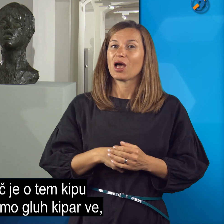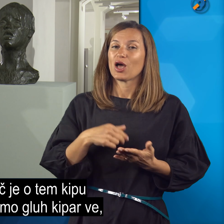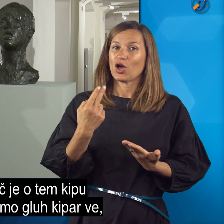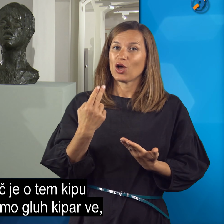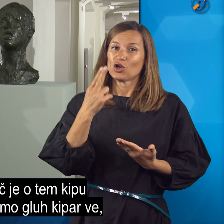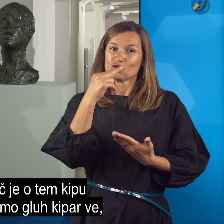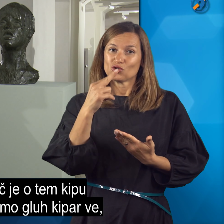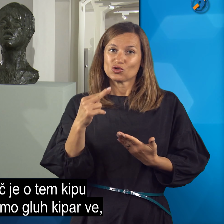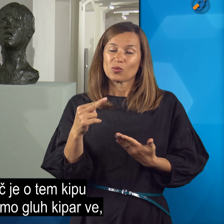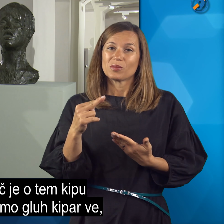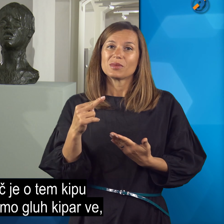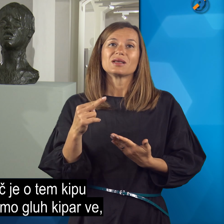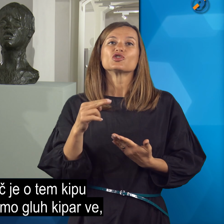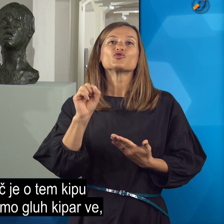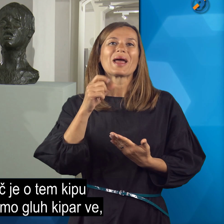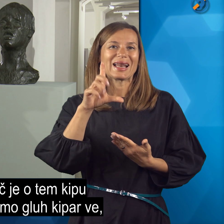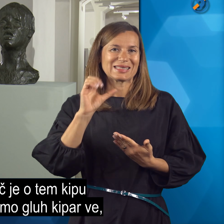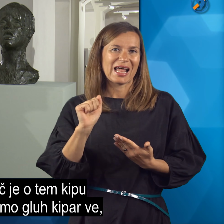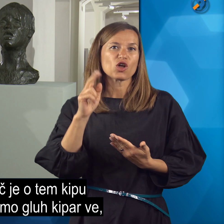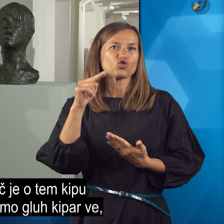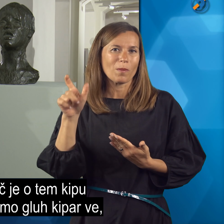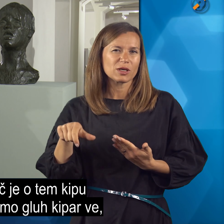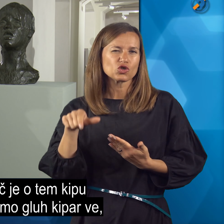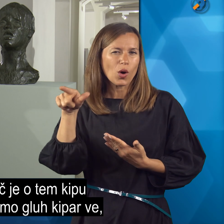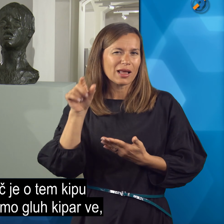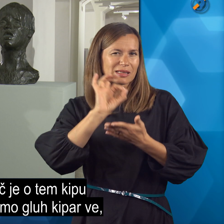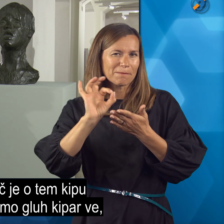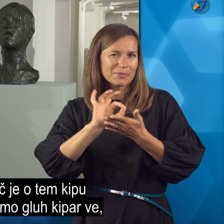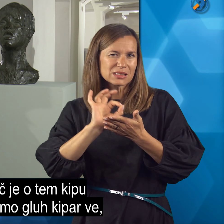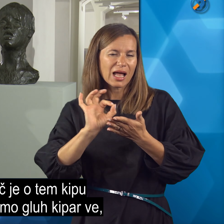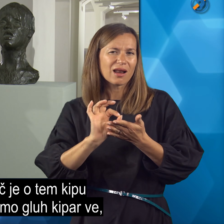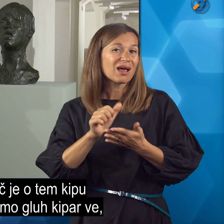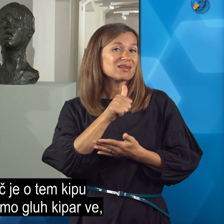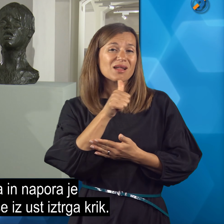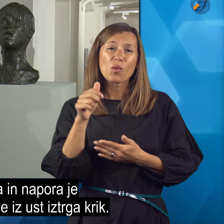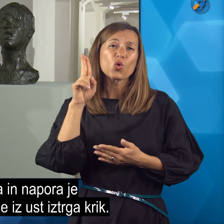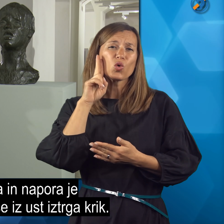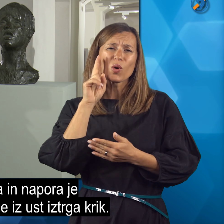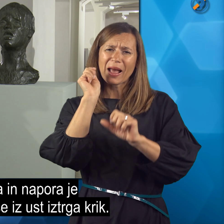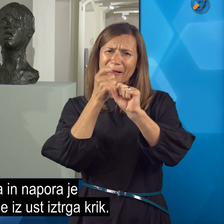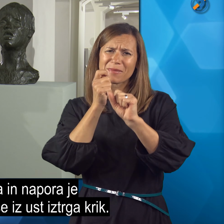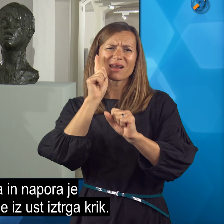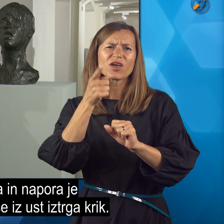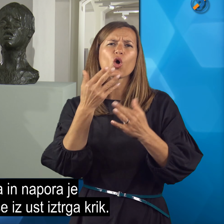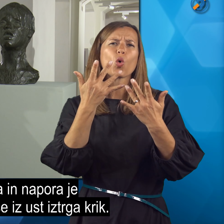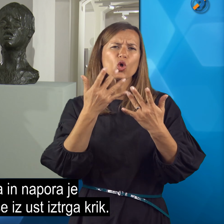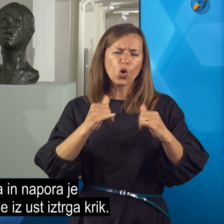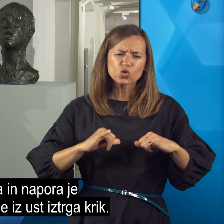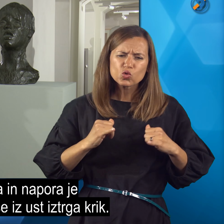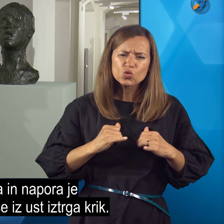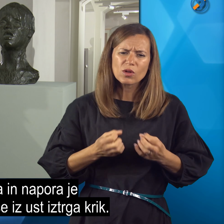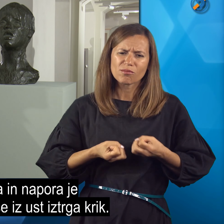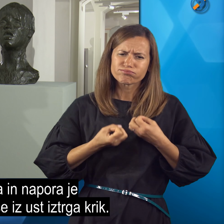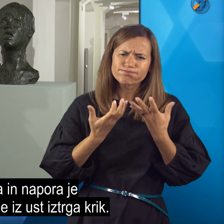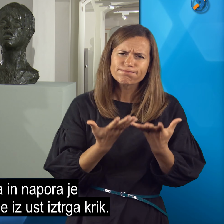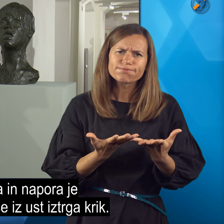Špelca Čopič je o tem kipu zapisala, da samo gluh kipar ve, koliko truda in napora je potrebnega,